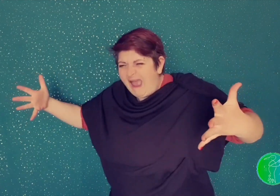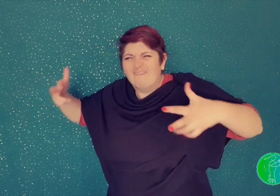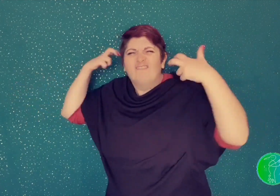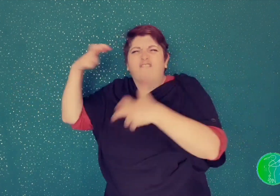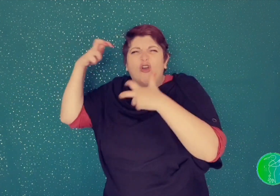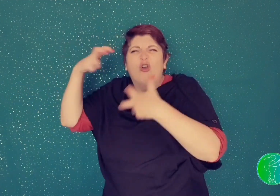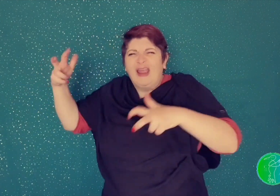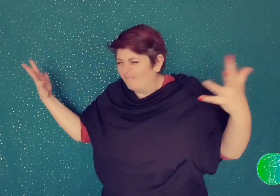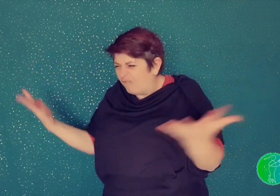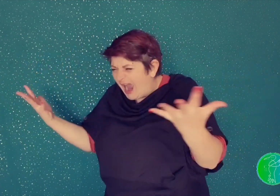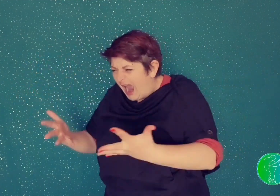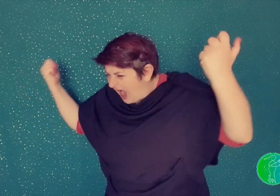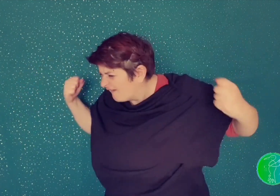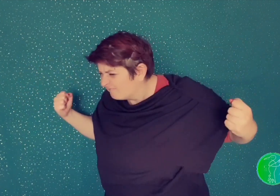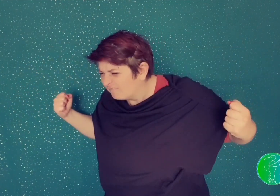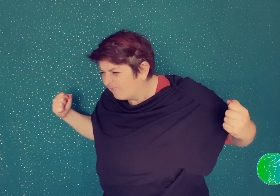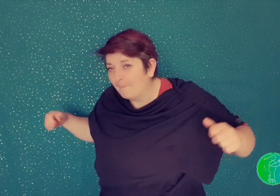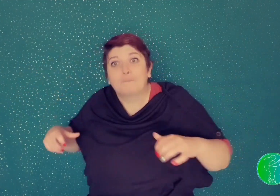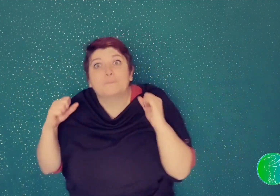Mais qu'est-ce que ce bruit demanda-t-elle.